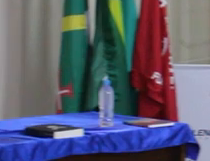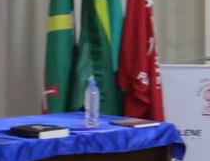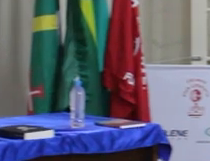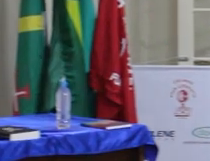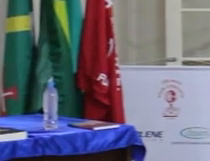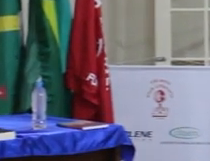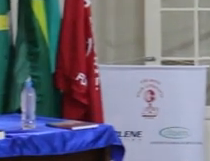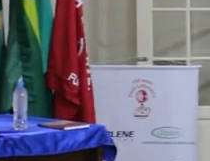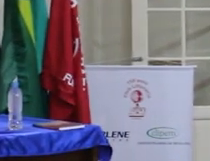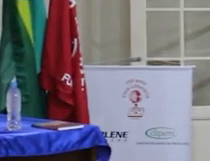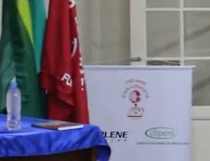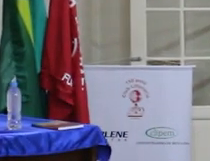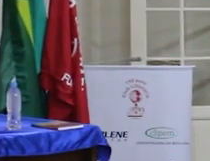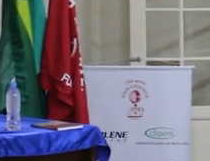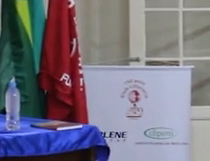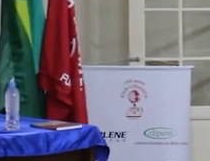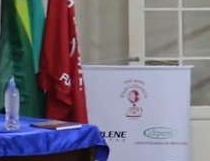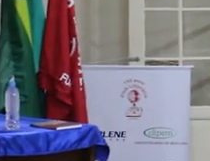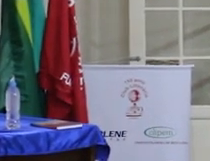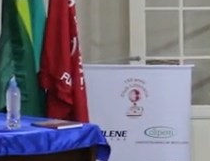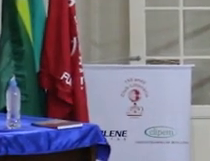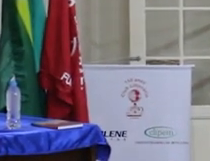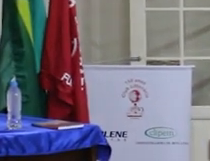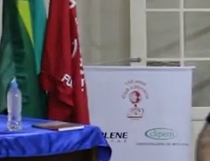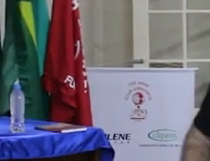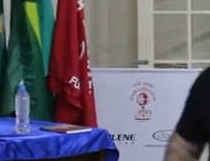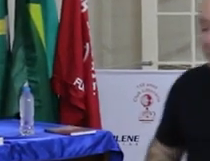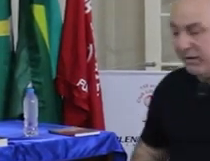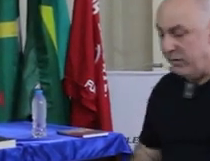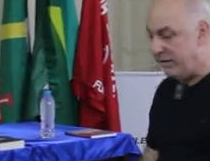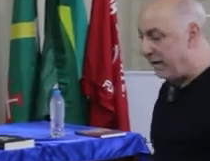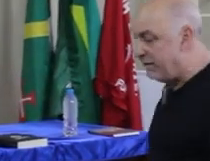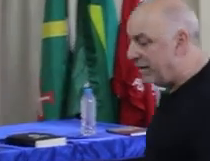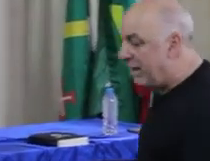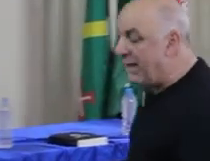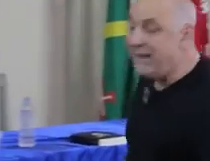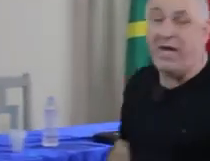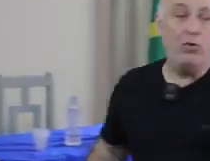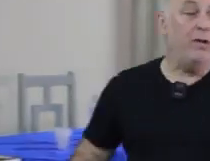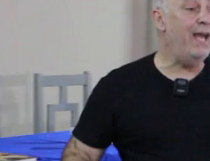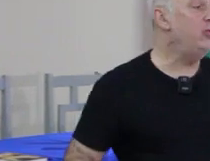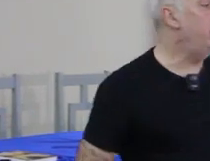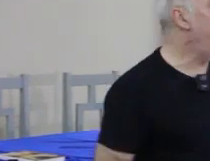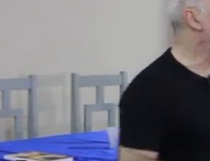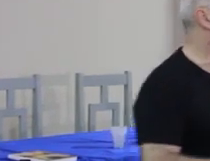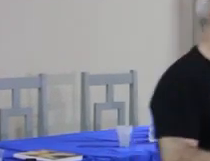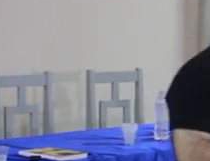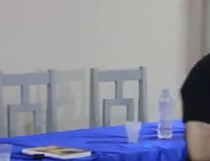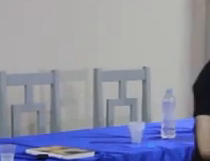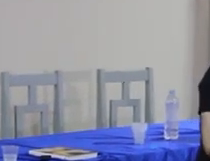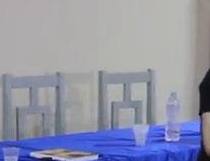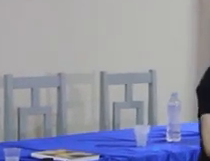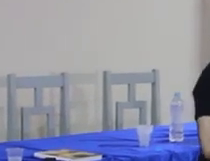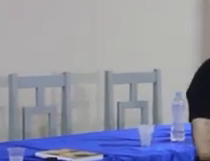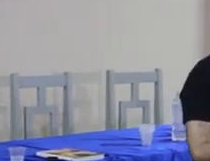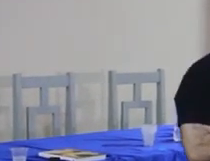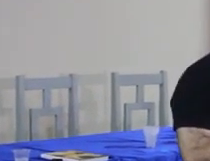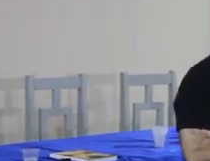quando se diz que aqui é Porto, eu quero lembrar uma coisa para vocês. Quem conhece o Puerto